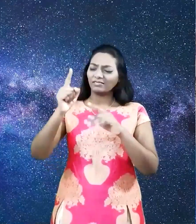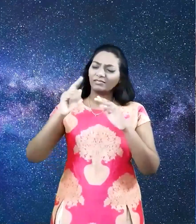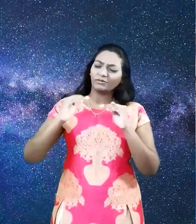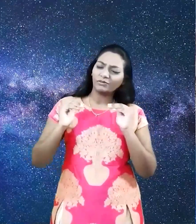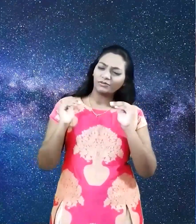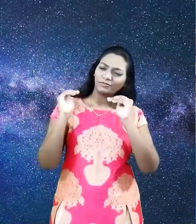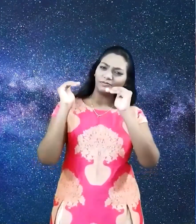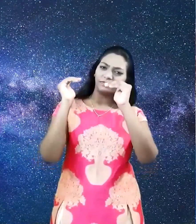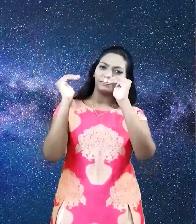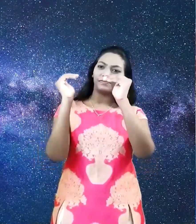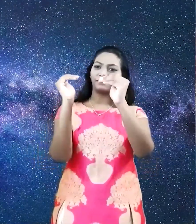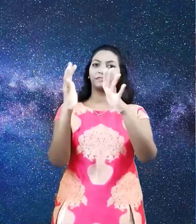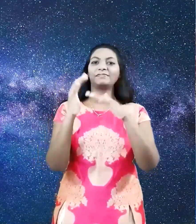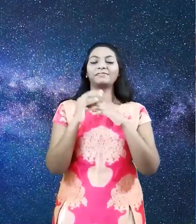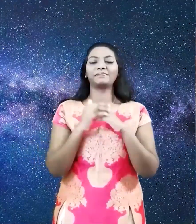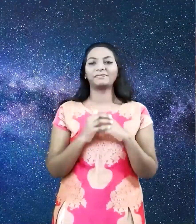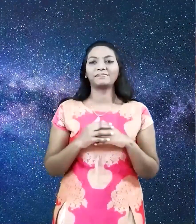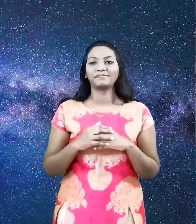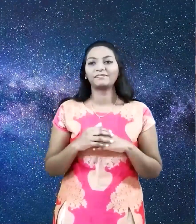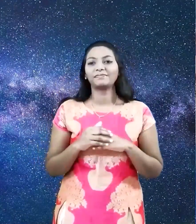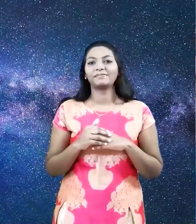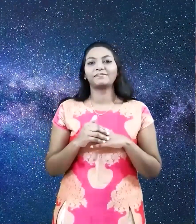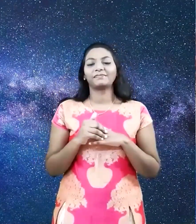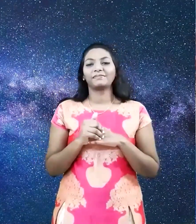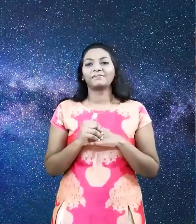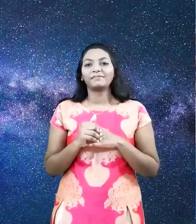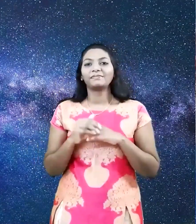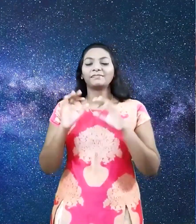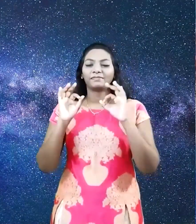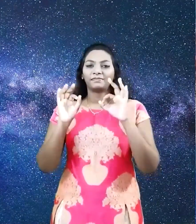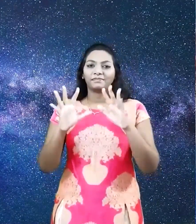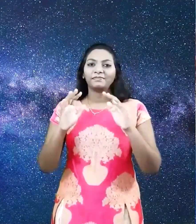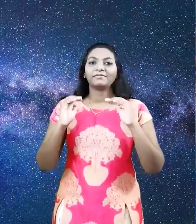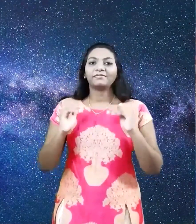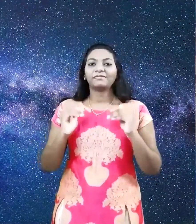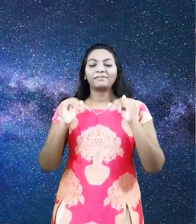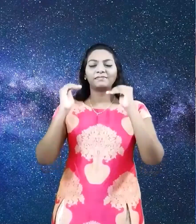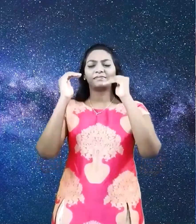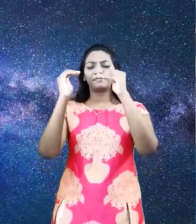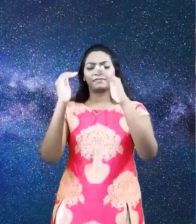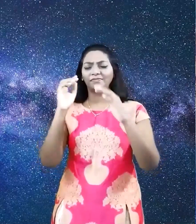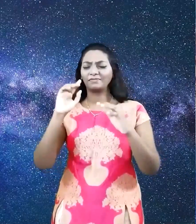ऊंचा तू सबसे ऊंचा